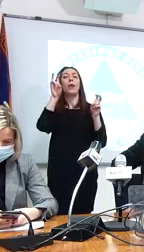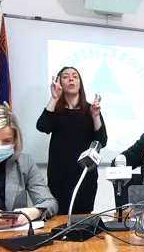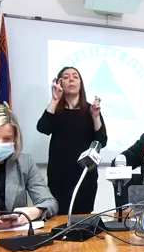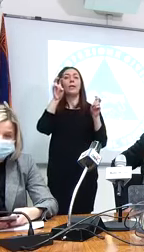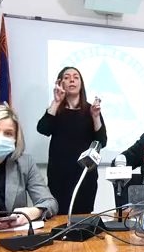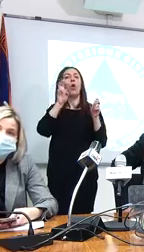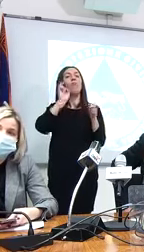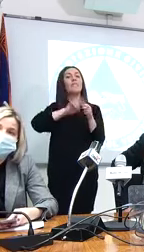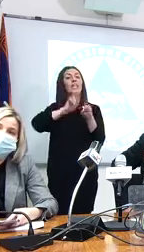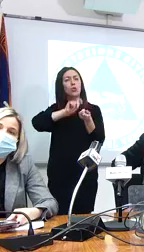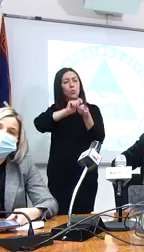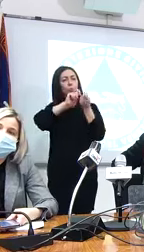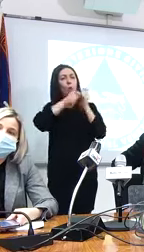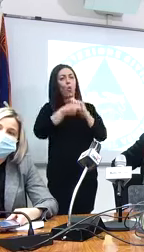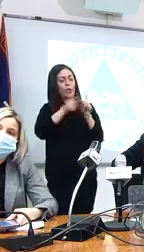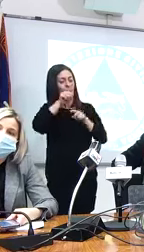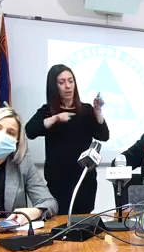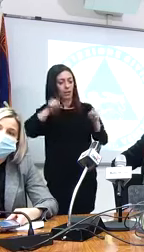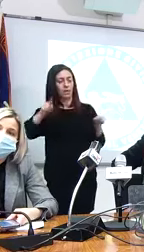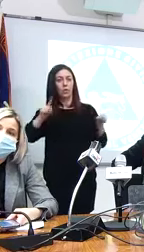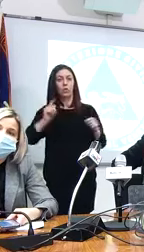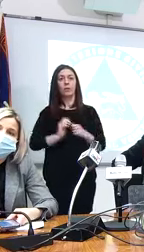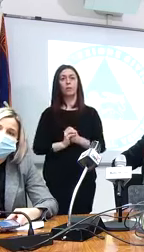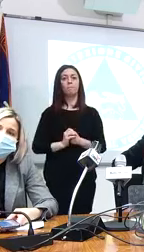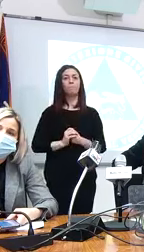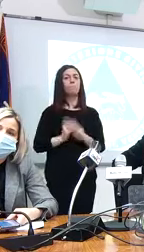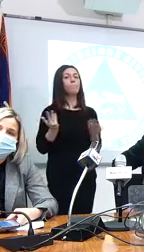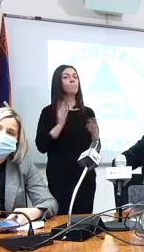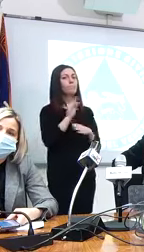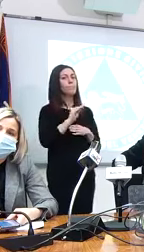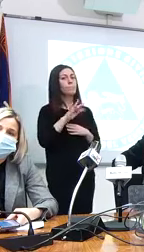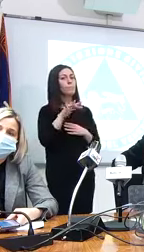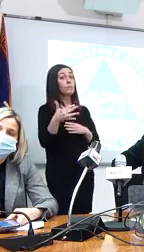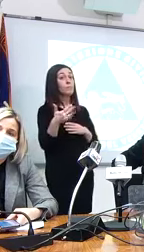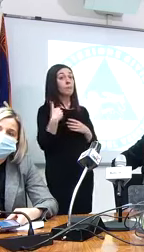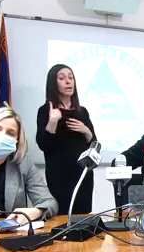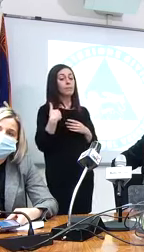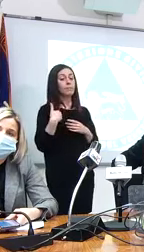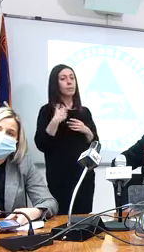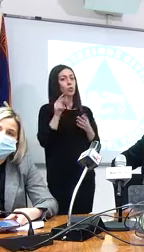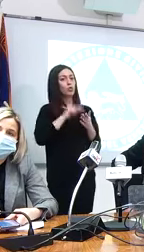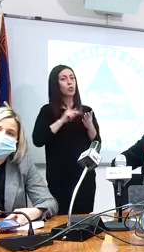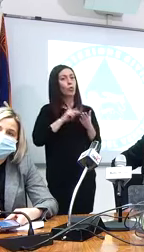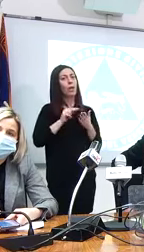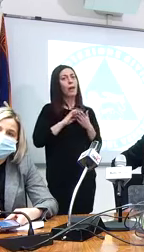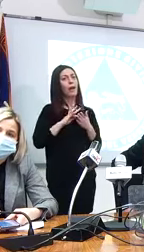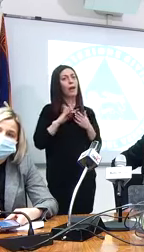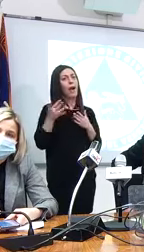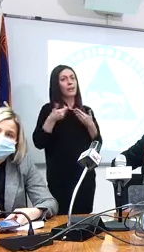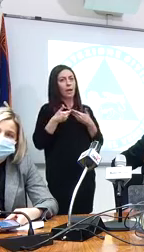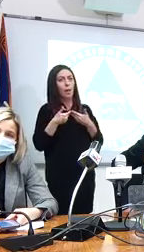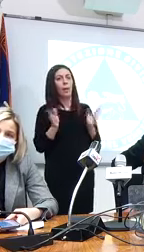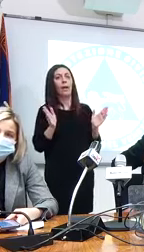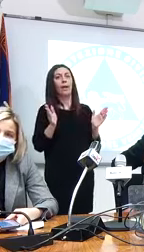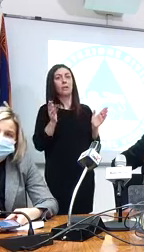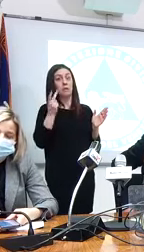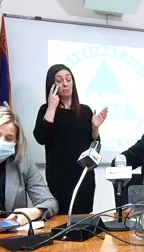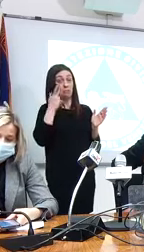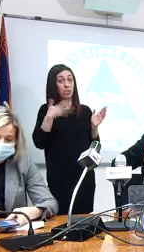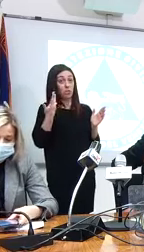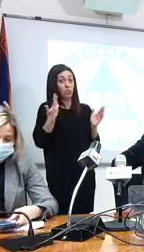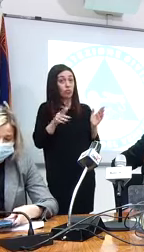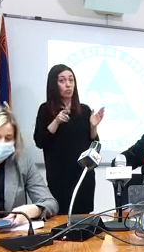superiori che rientreranno lunedì, avete visto un aumento dei casi positivi che poi comportano la quarantena delle